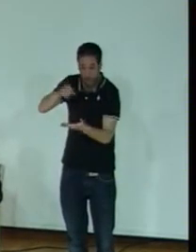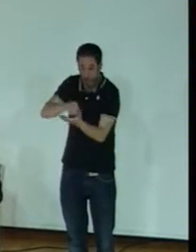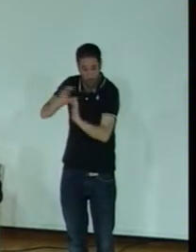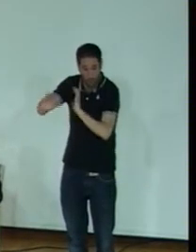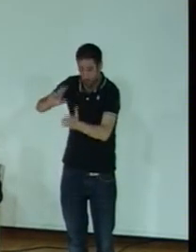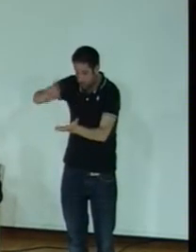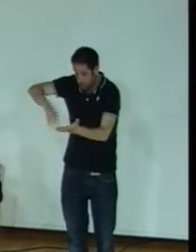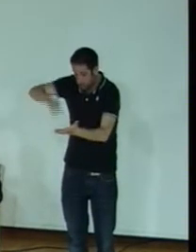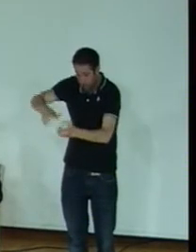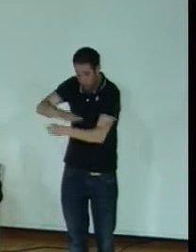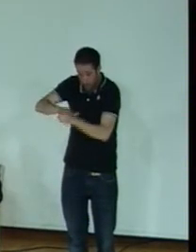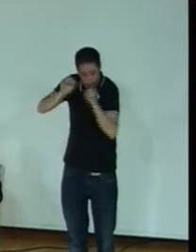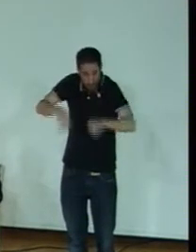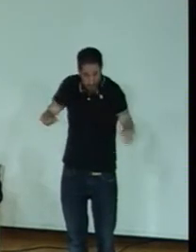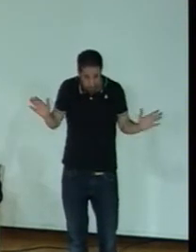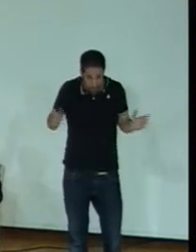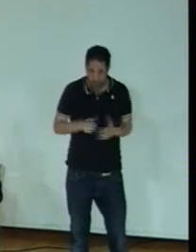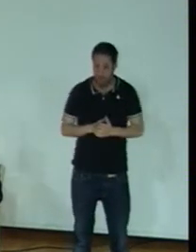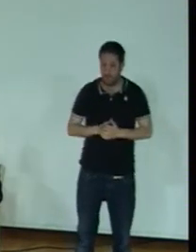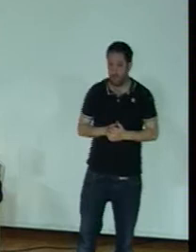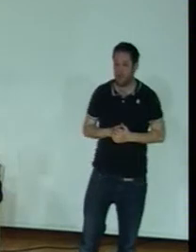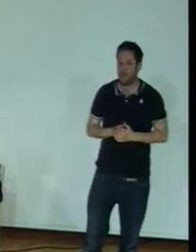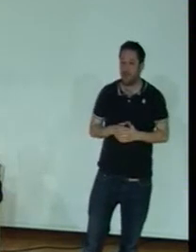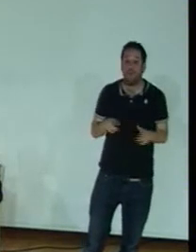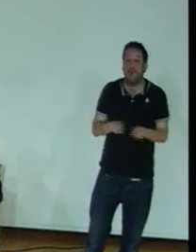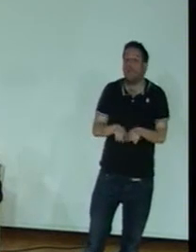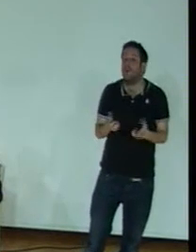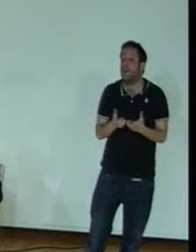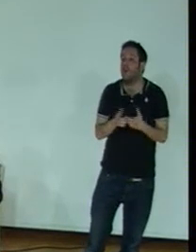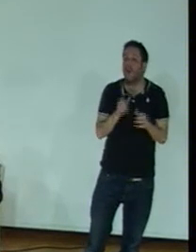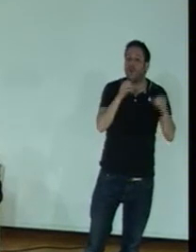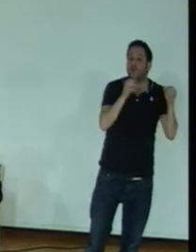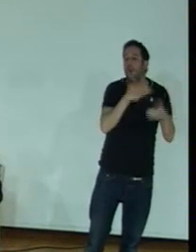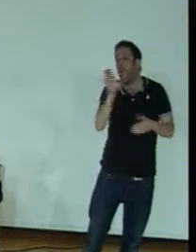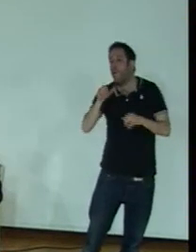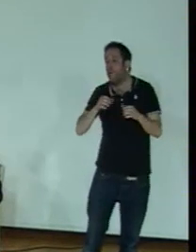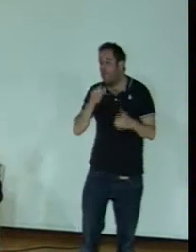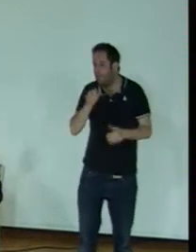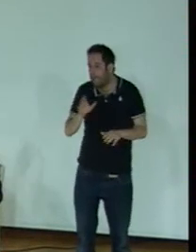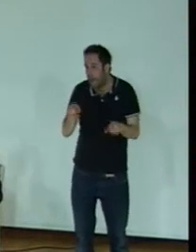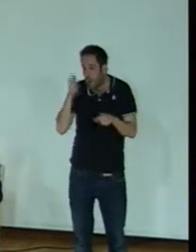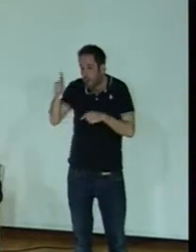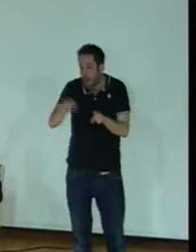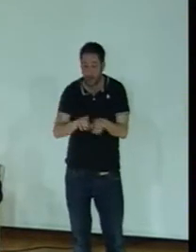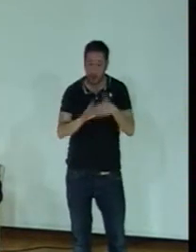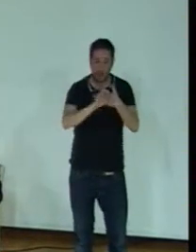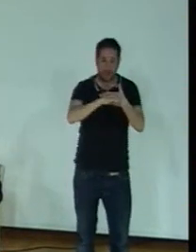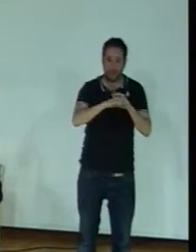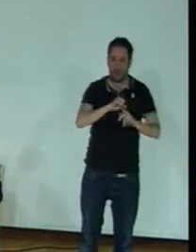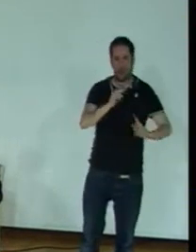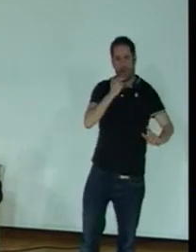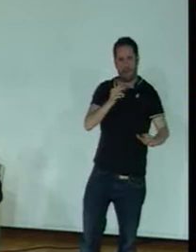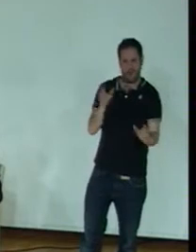de la communication. Donc, idem, si vous, au lieu d'utiliser Google, vous utilisez un autre service. Donc, le chiffrement n'est pas une arme